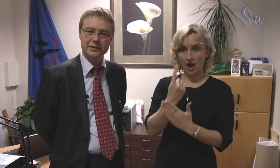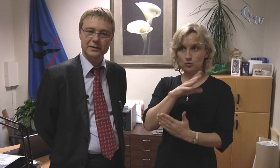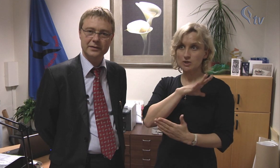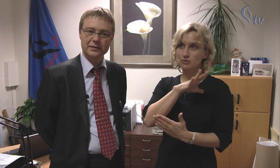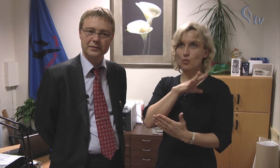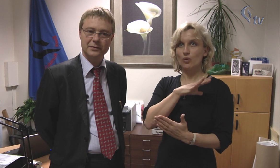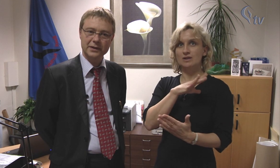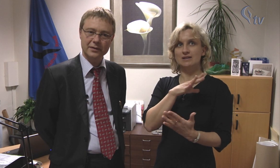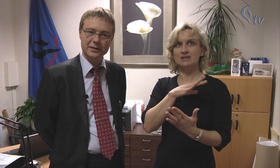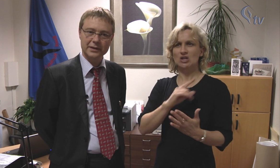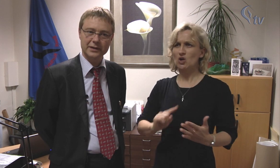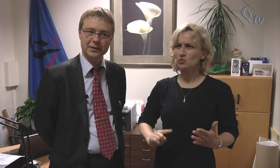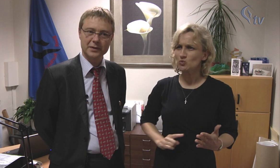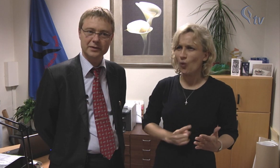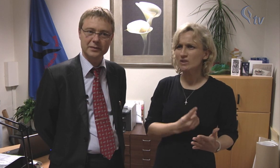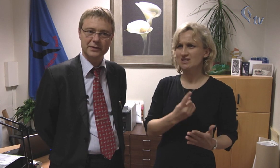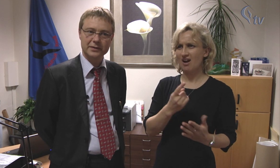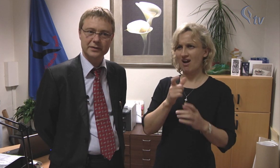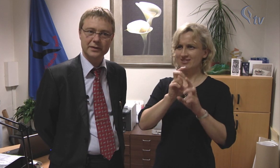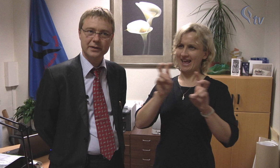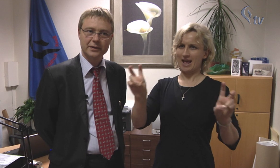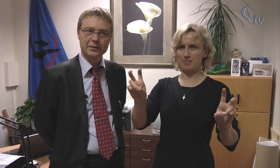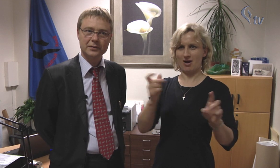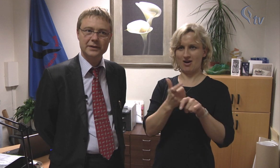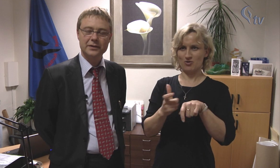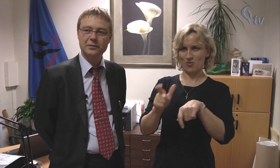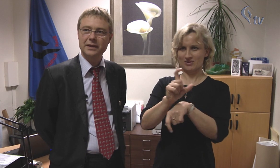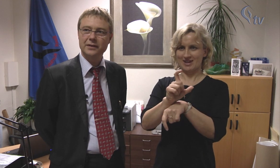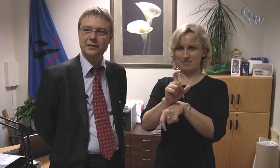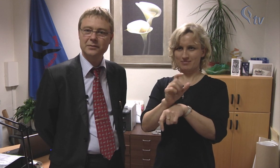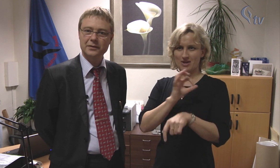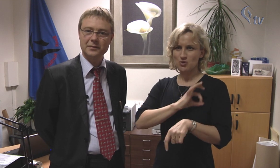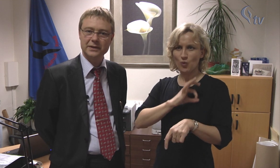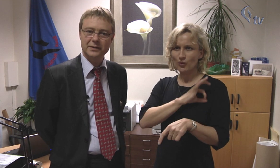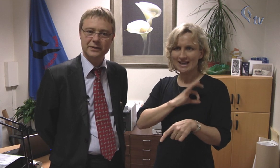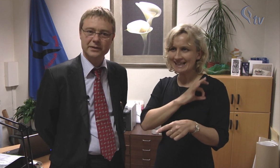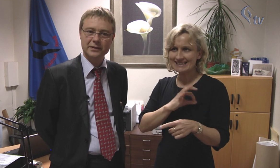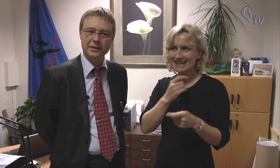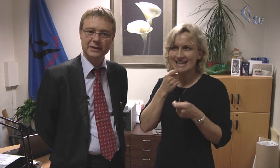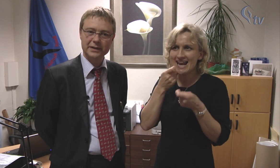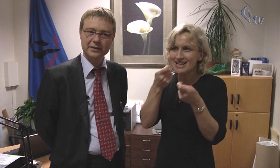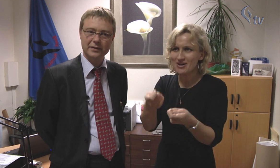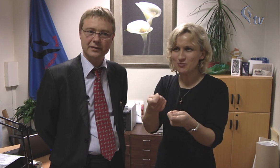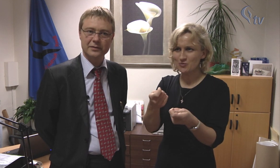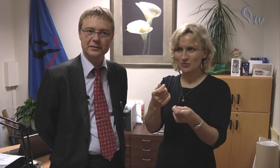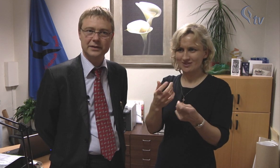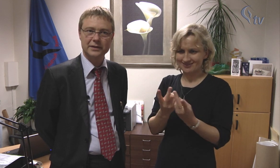selliseid sotsiaalseid teemasid, mis otseselt juriidilist nõustamist ei sisaldanud, siis